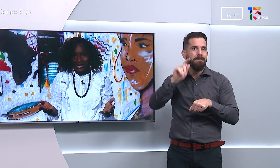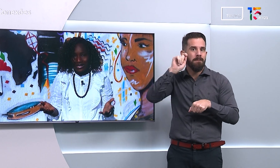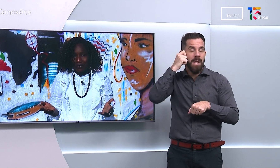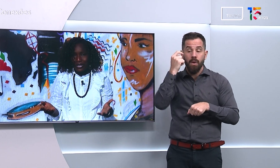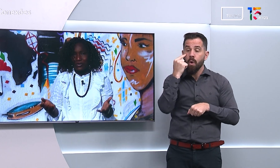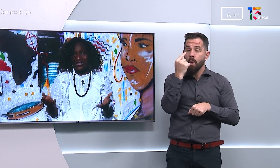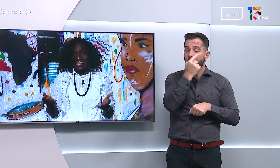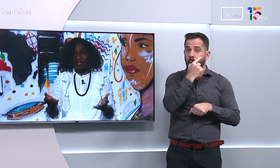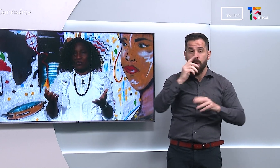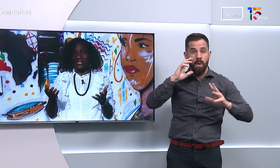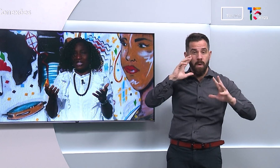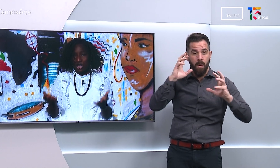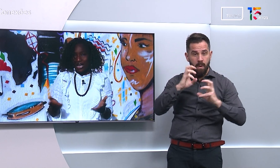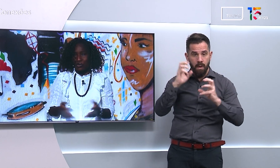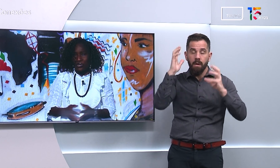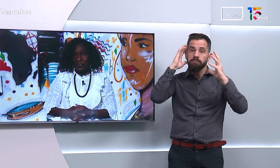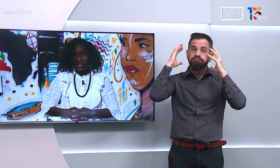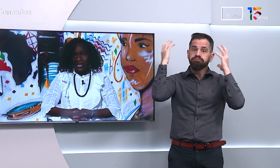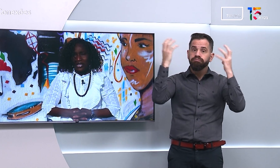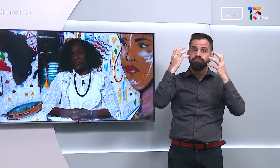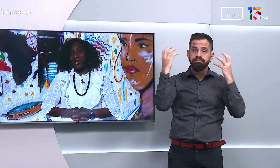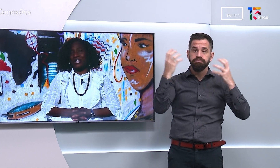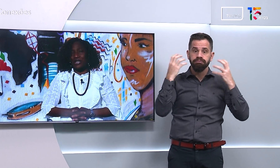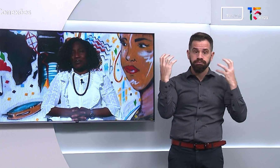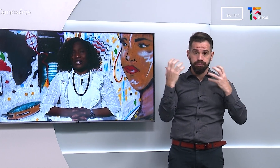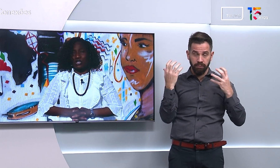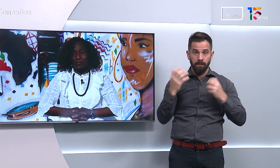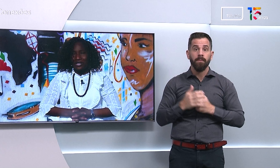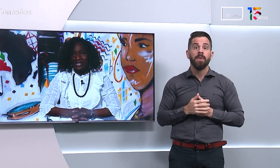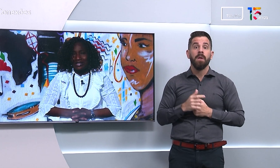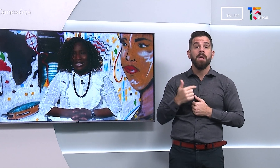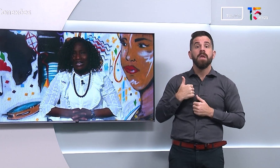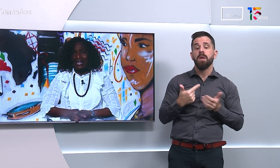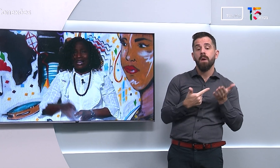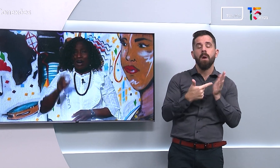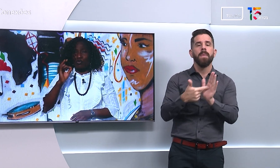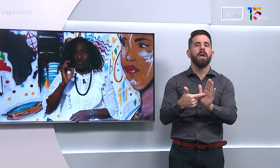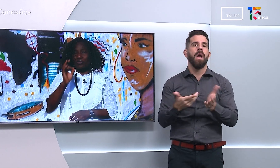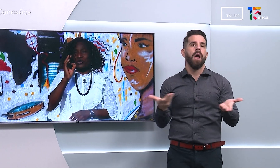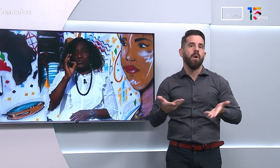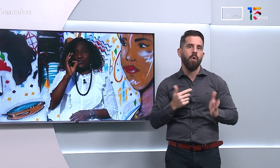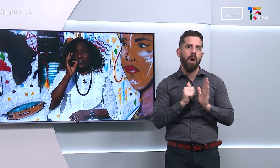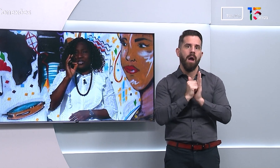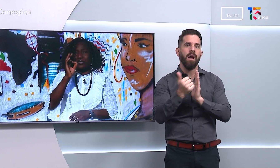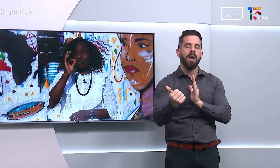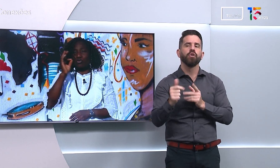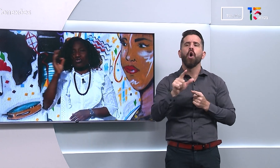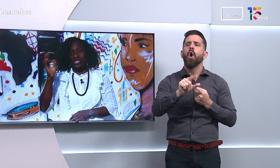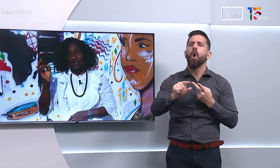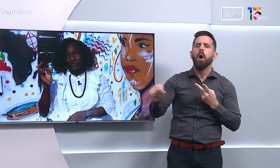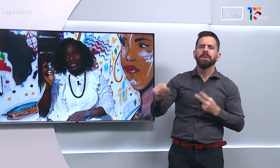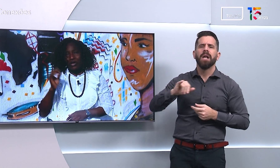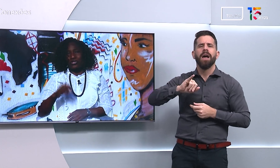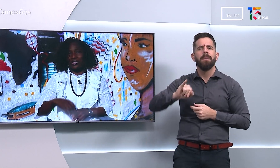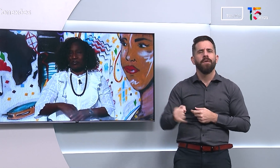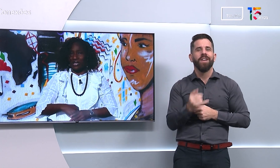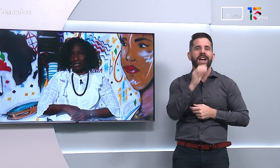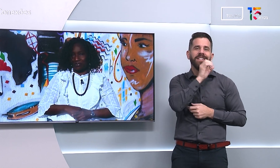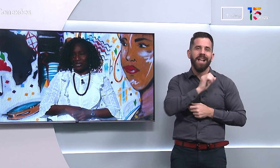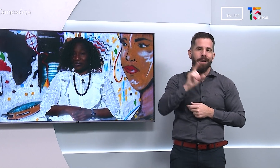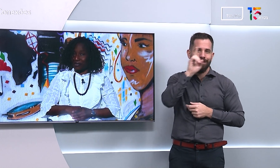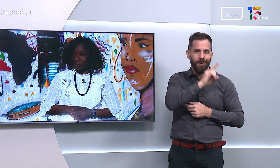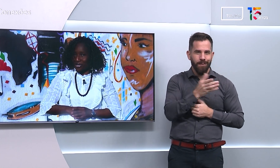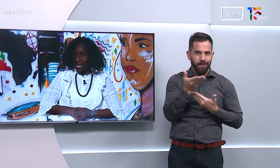escuros, cabelos crespos cacheados. Estou aqui para te apresentar algumas opções para curtir o final de